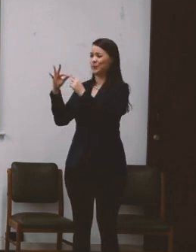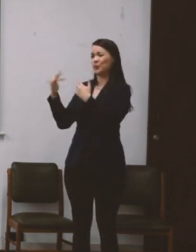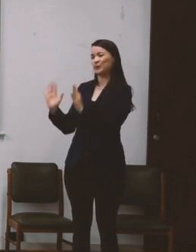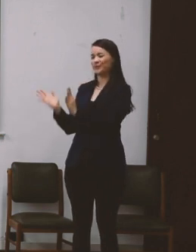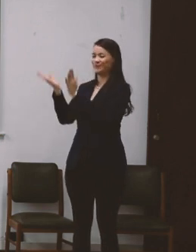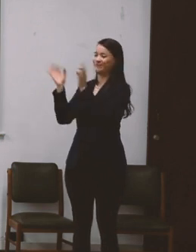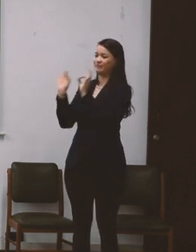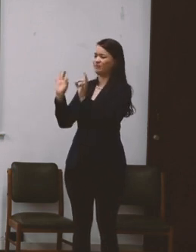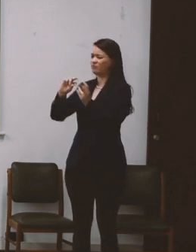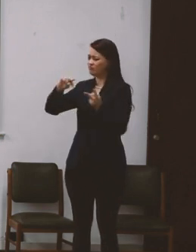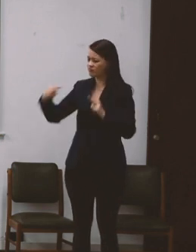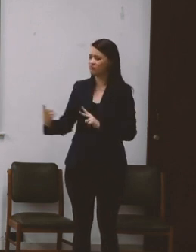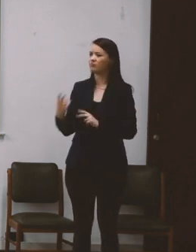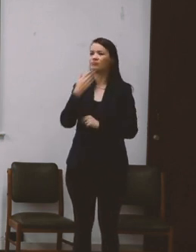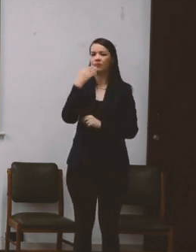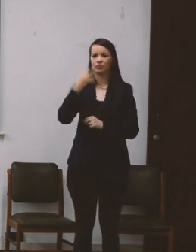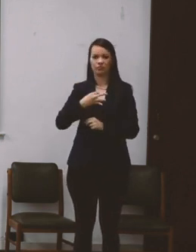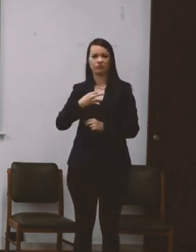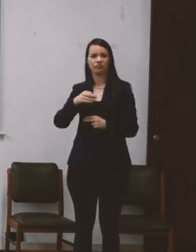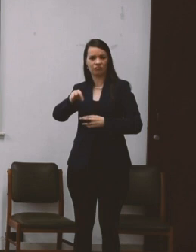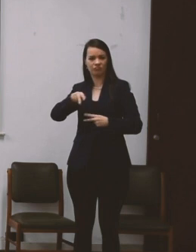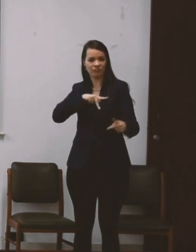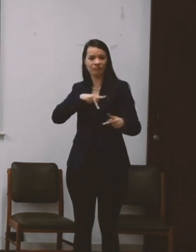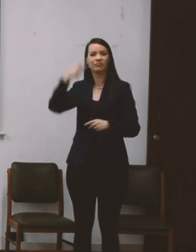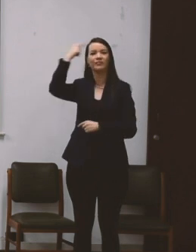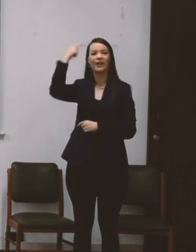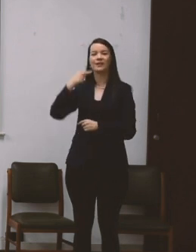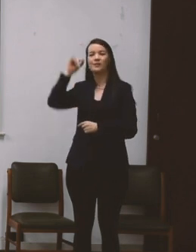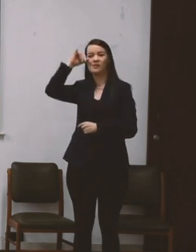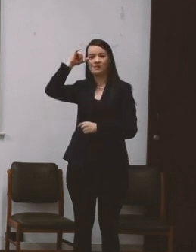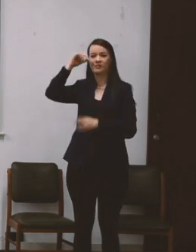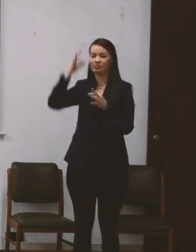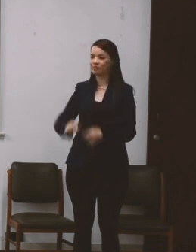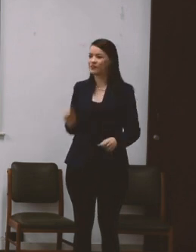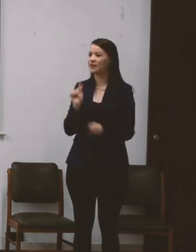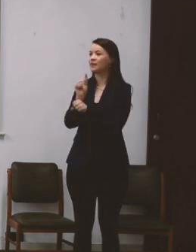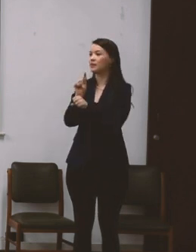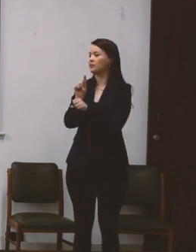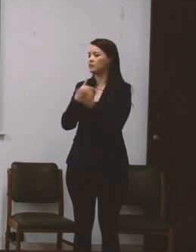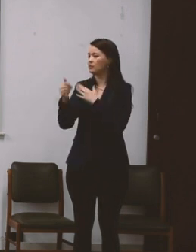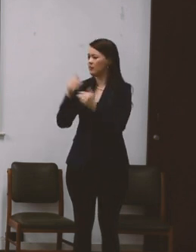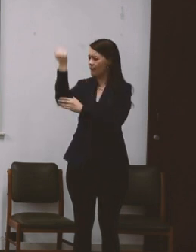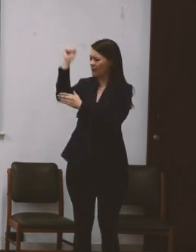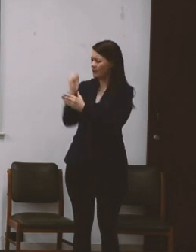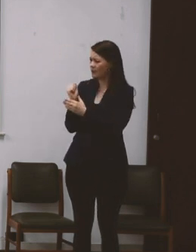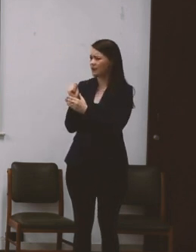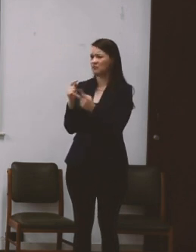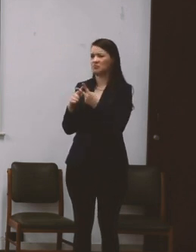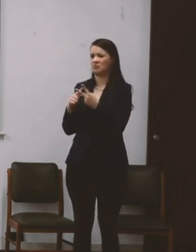extraordinaria, prefiero asumir el trastorno negativista en virtud de un posicionamiento crítico. Fracasar, no llegar a